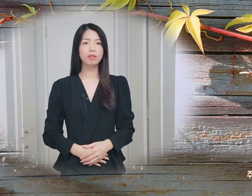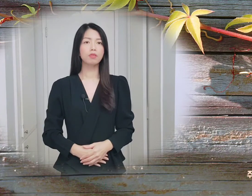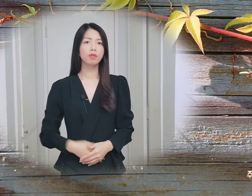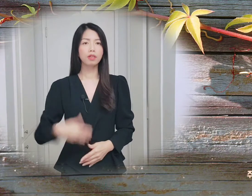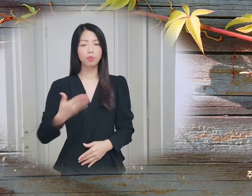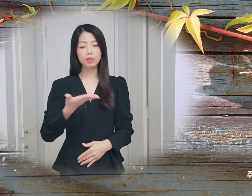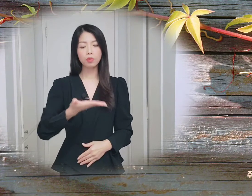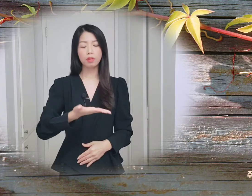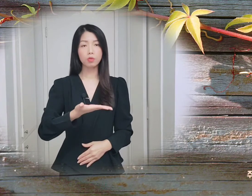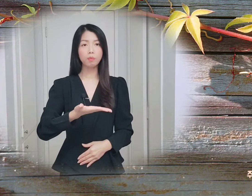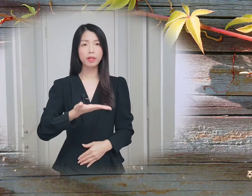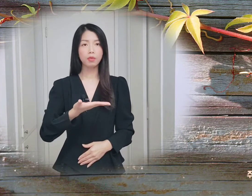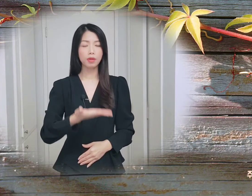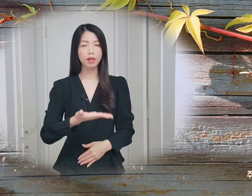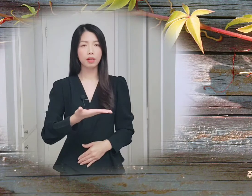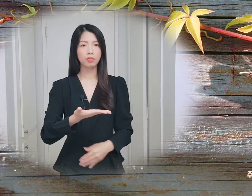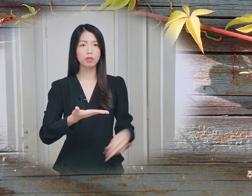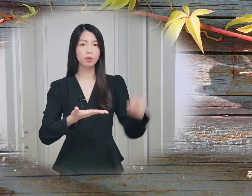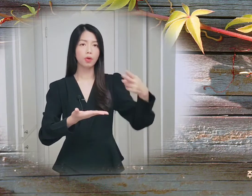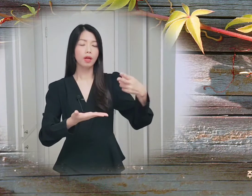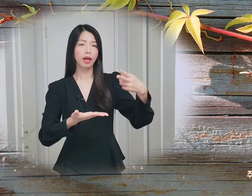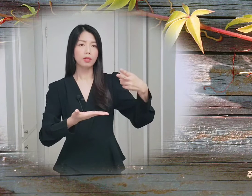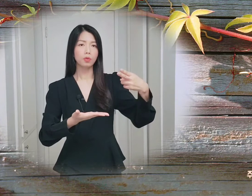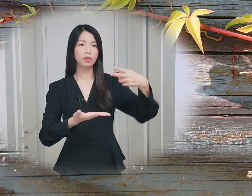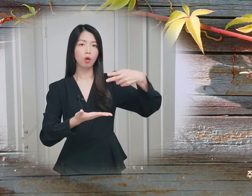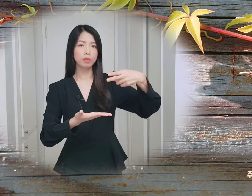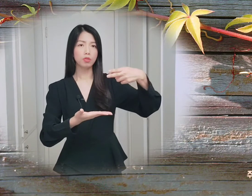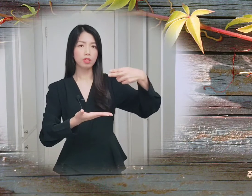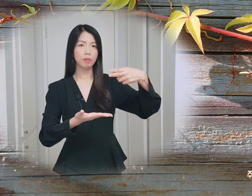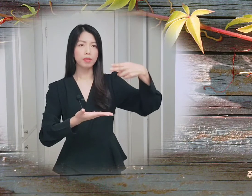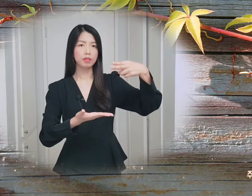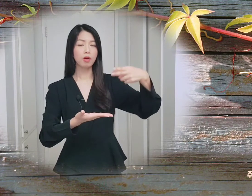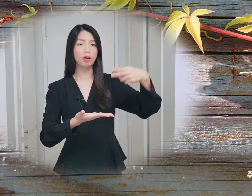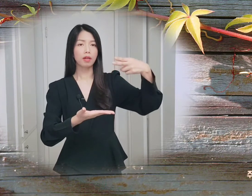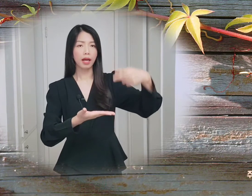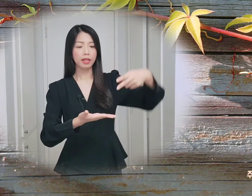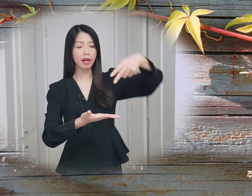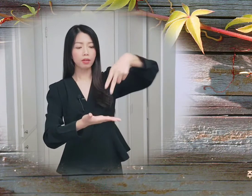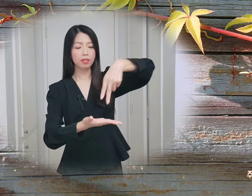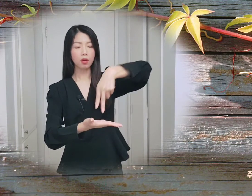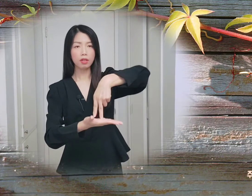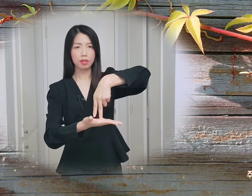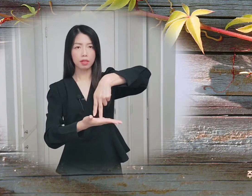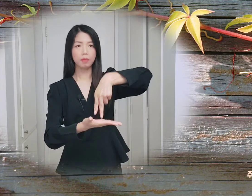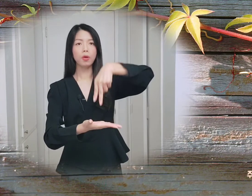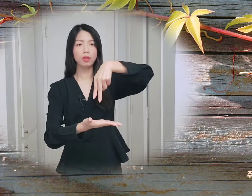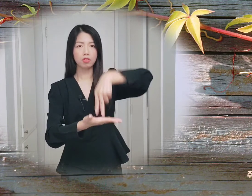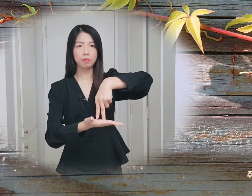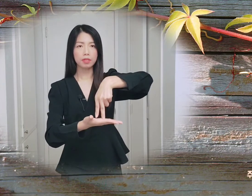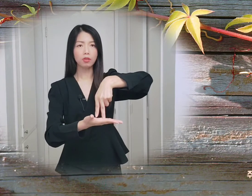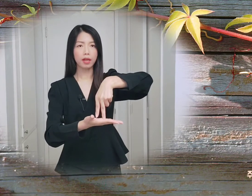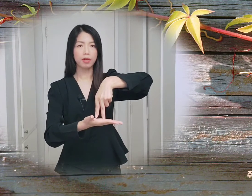서다라고 하는 뜻의 수어는 왼손이 이렇게 손바닥이 위를 향하게 해주시고 다른 손은 검지 중지만 펴셔서 다리가 이렇게 서 있듯이